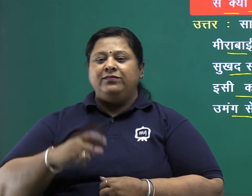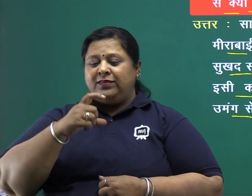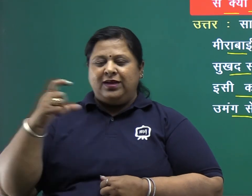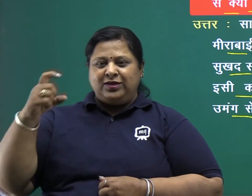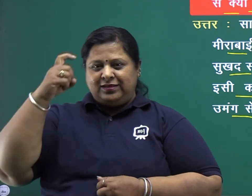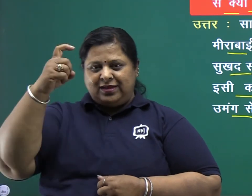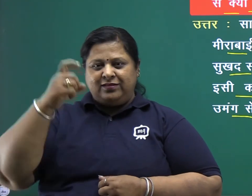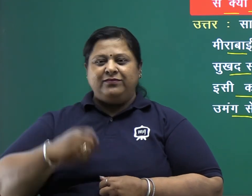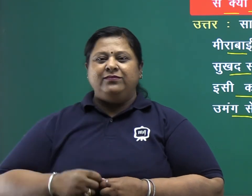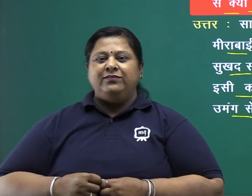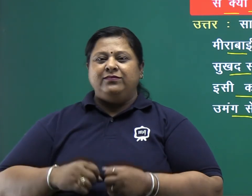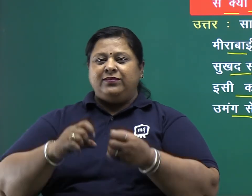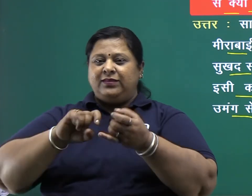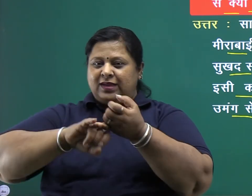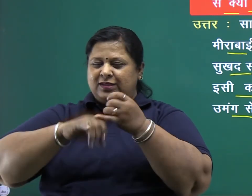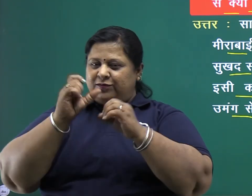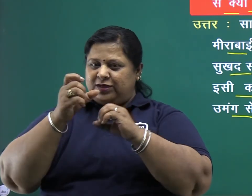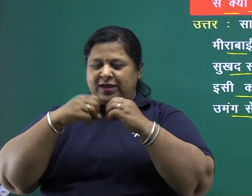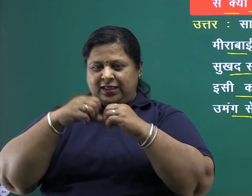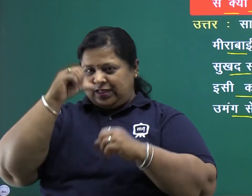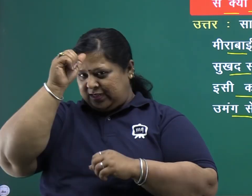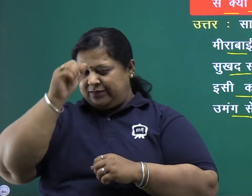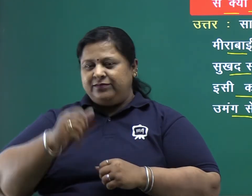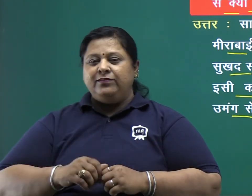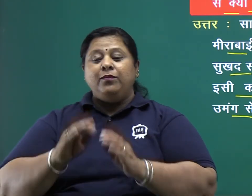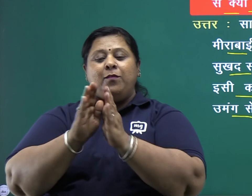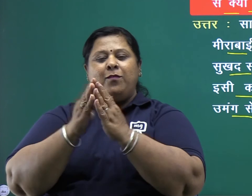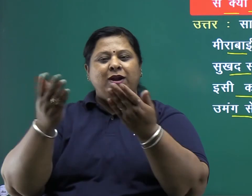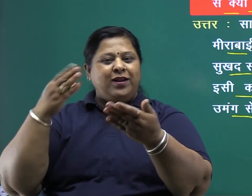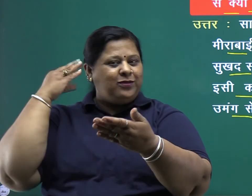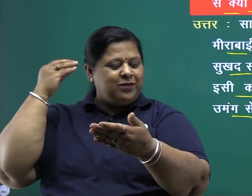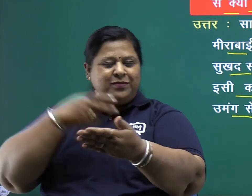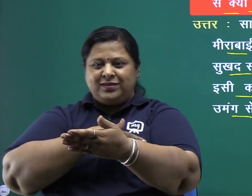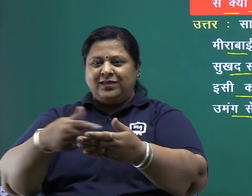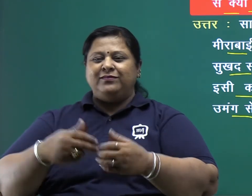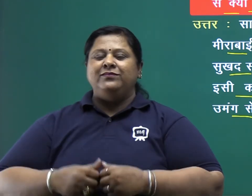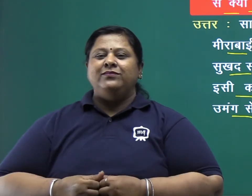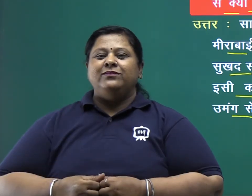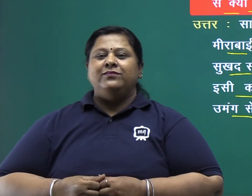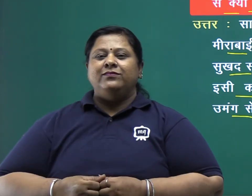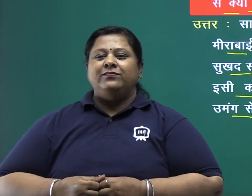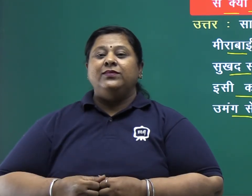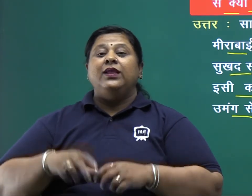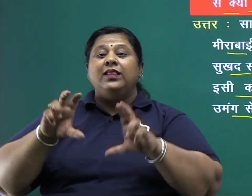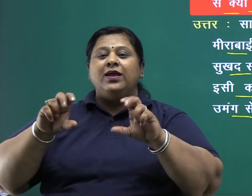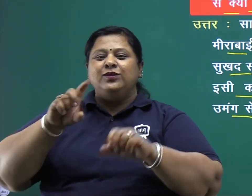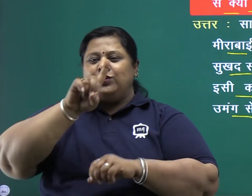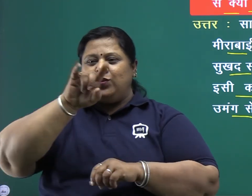कक्षा 7 विषय हिंदी पाठ्य पुस्तक वसंत के अध्याय